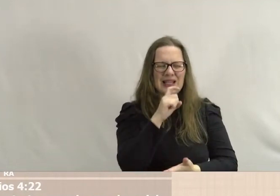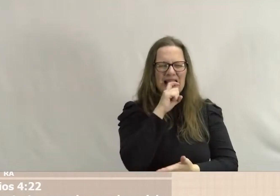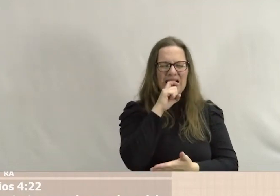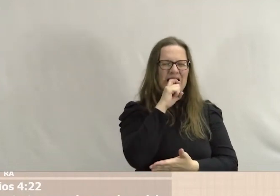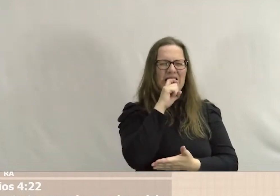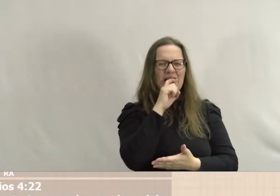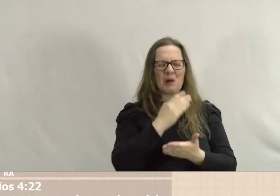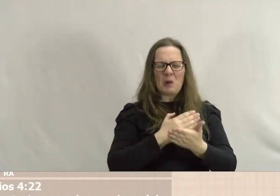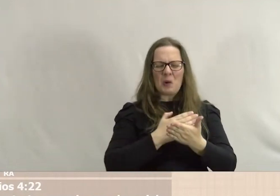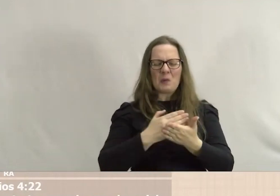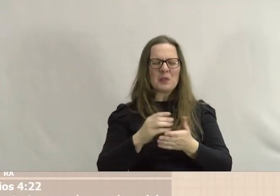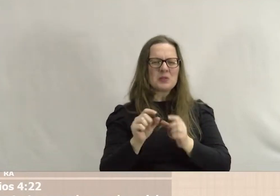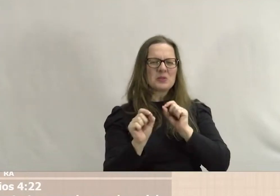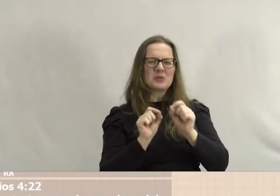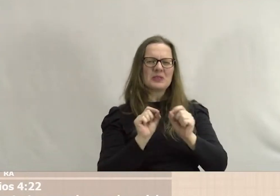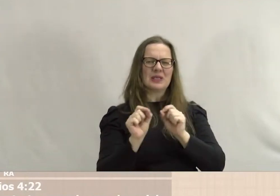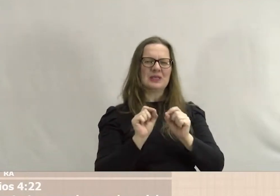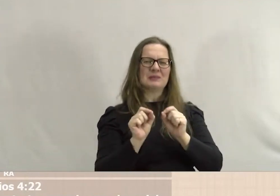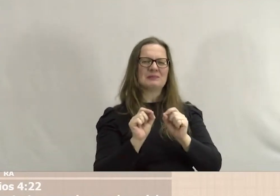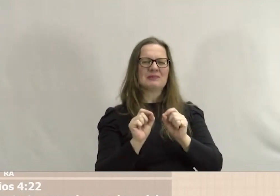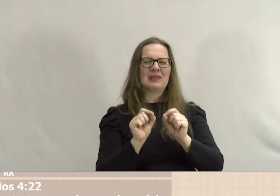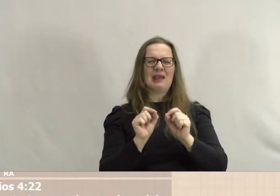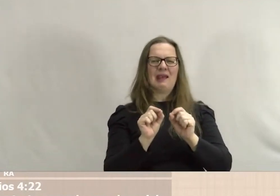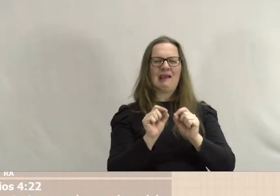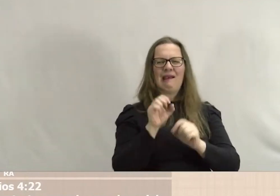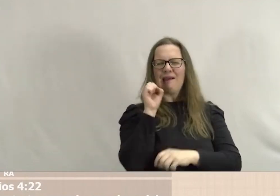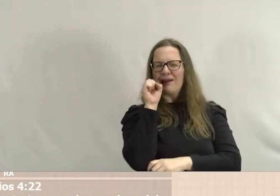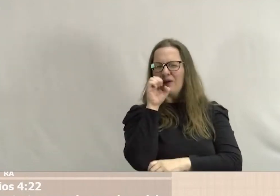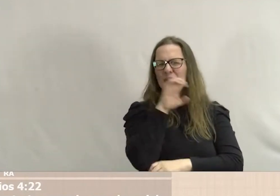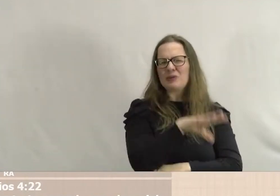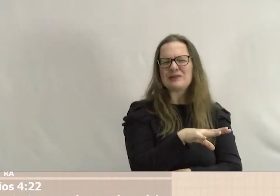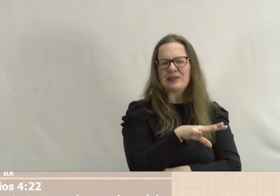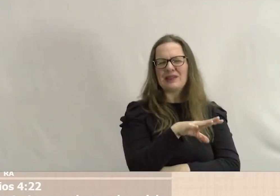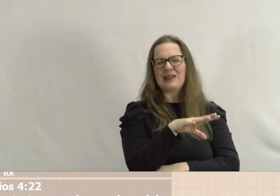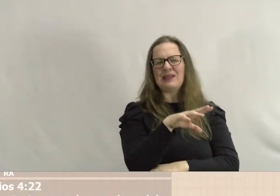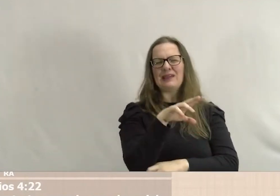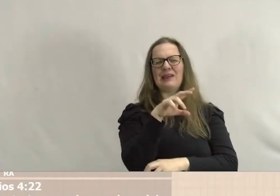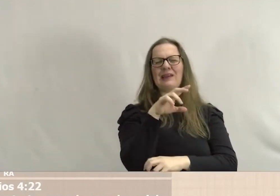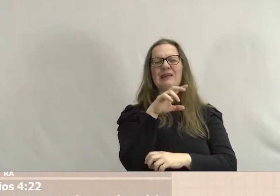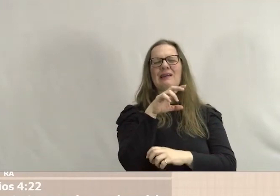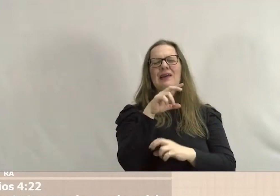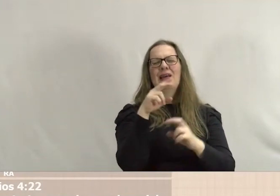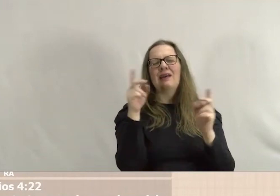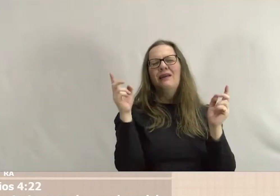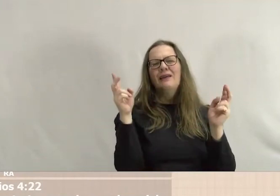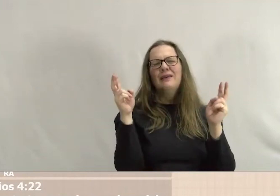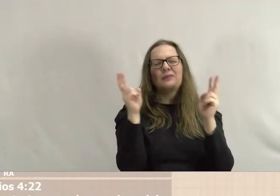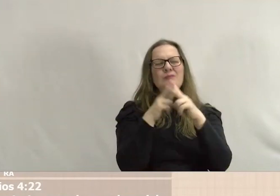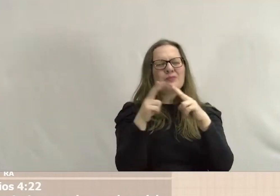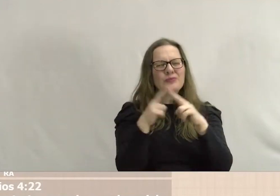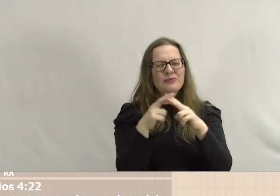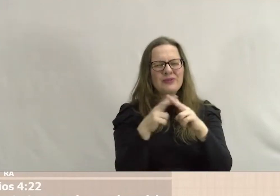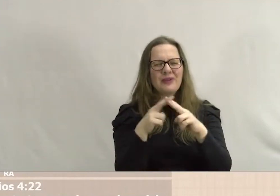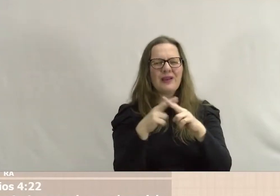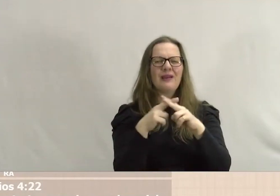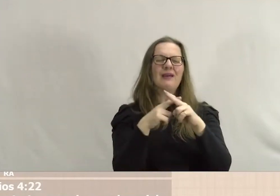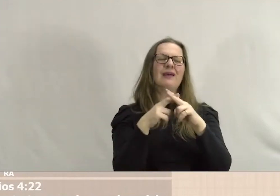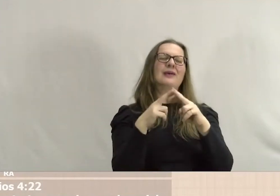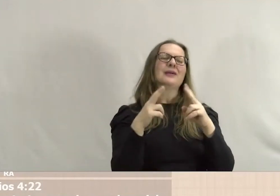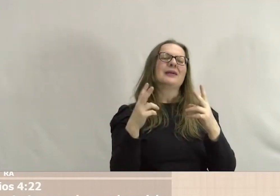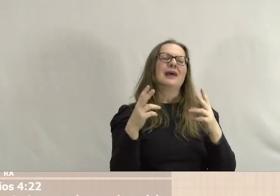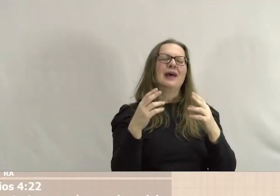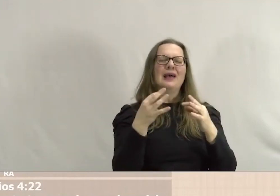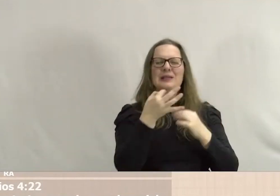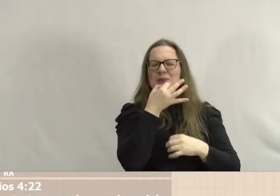contenda quando alguém fala da palavra de Deus, e passa a ter divisão,